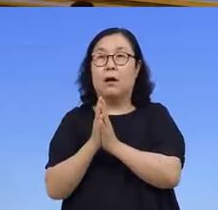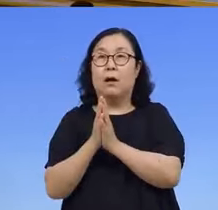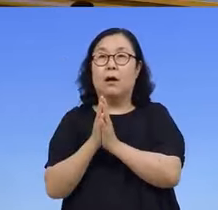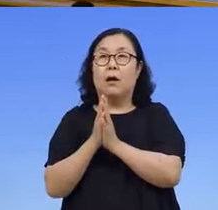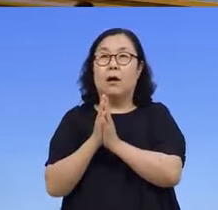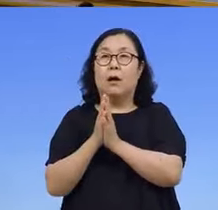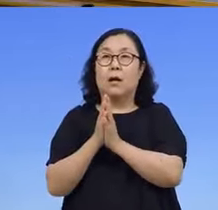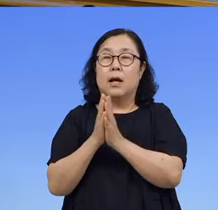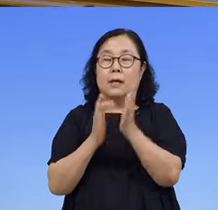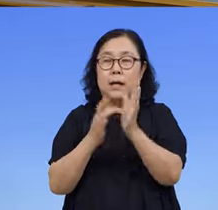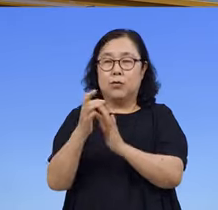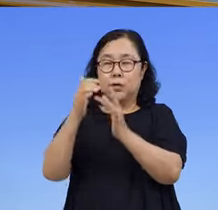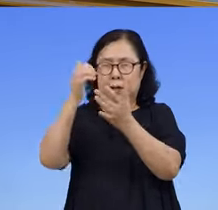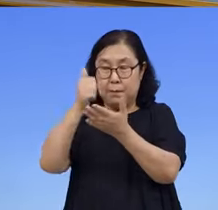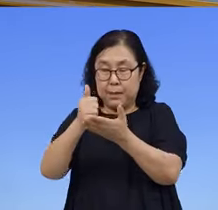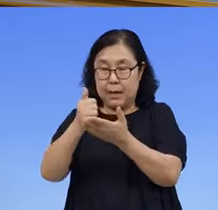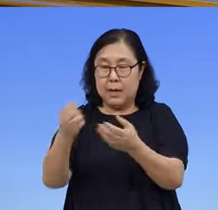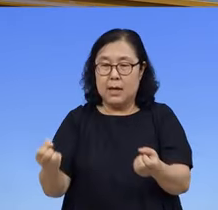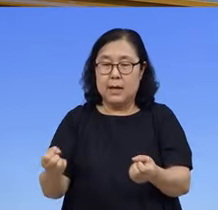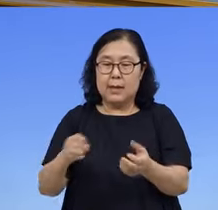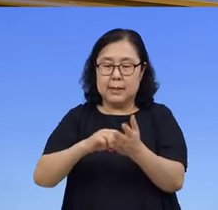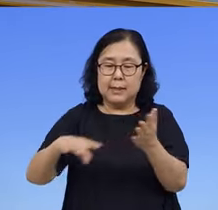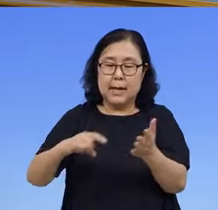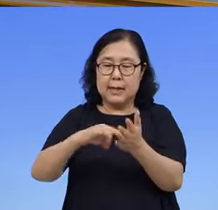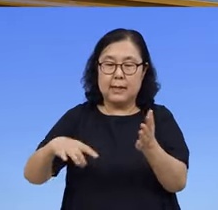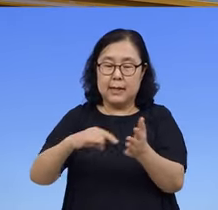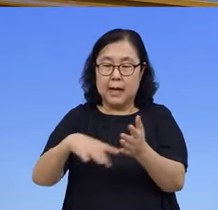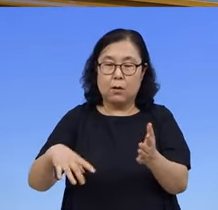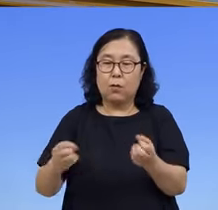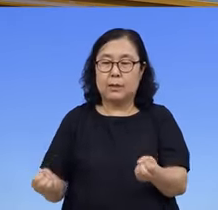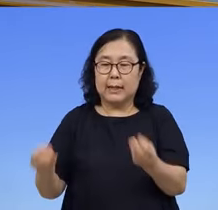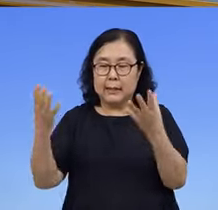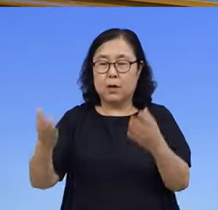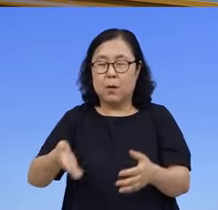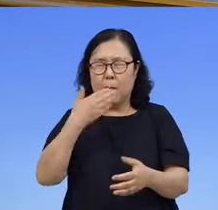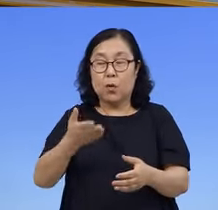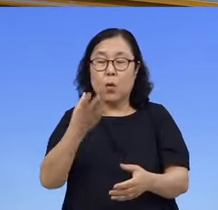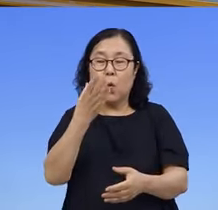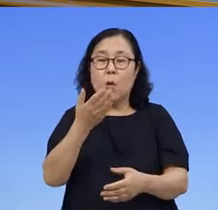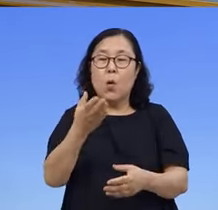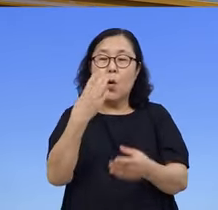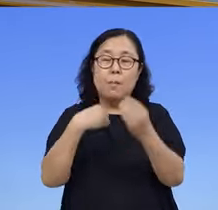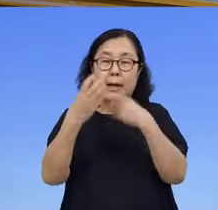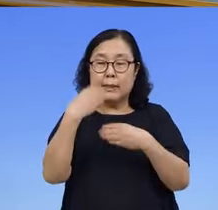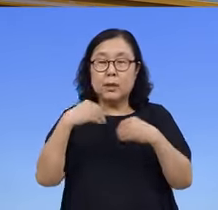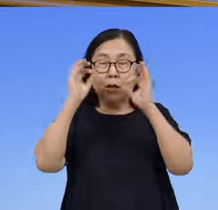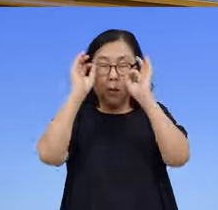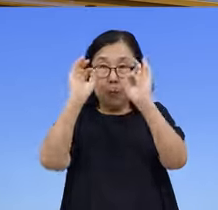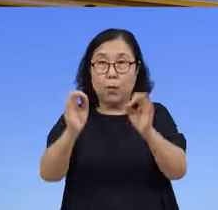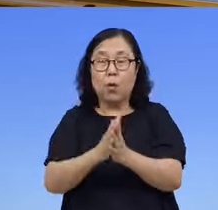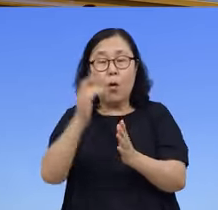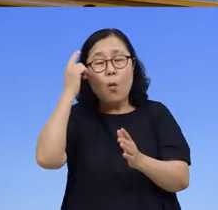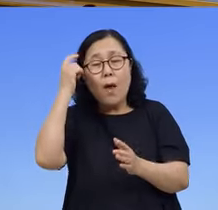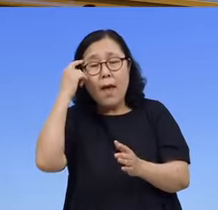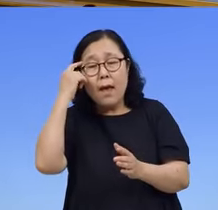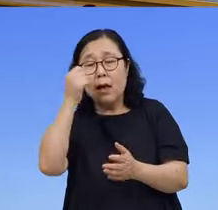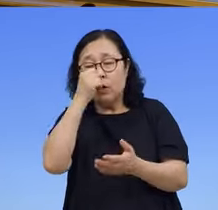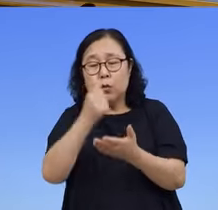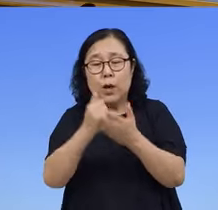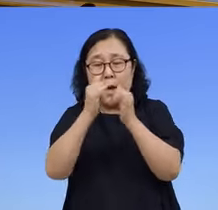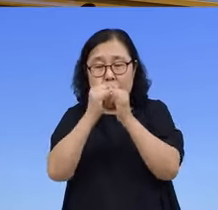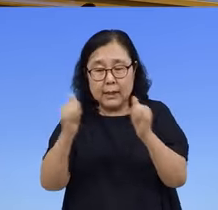죄인들과 세리들과 함께 잔치를 벌이고 먹고 마시는 걸 가지고 거기다 대고 시비를 걸면서 어찌하여 세리 및 죄인들과